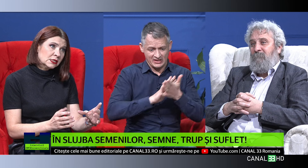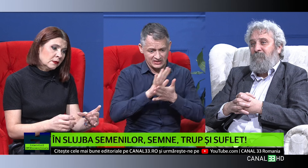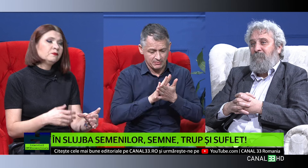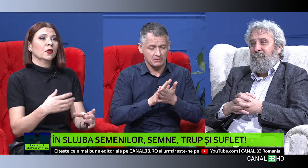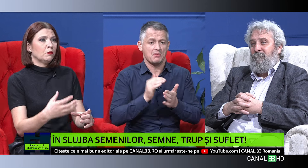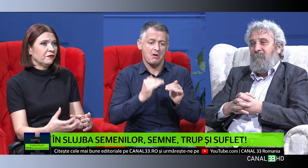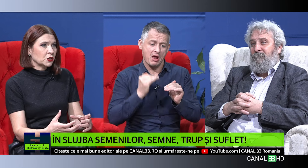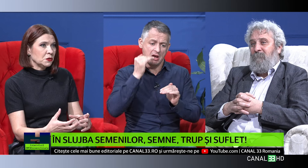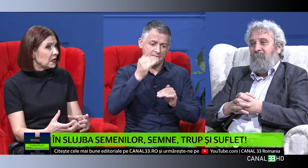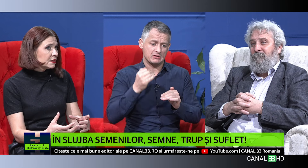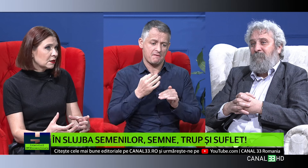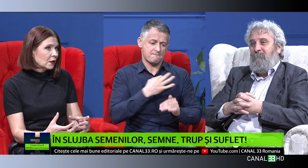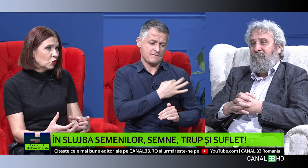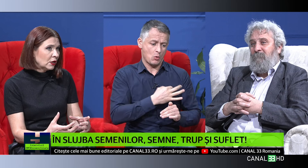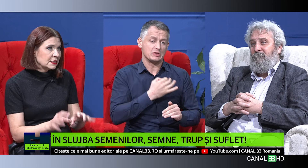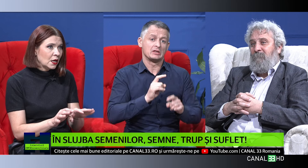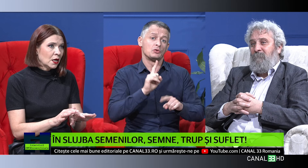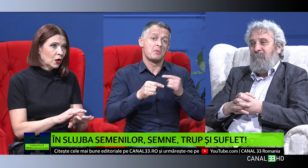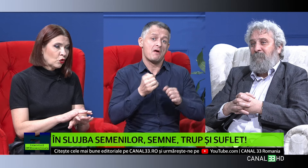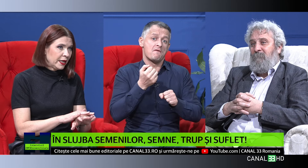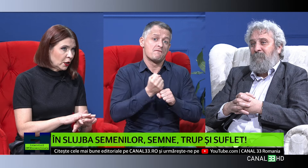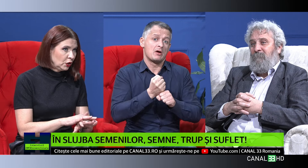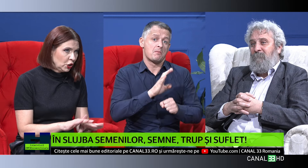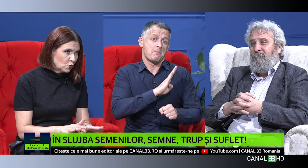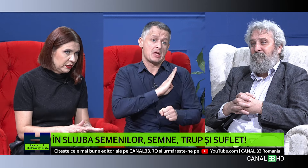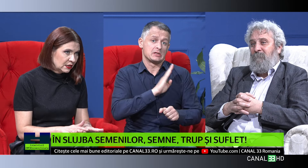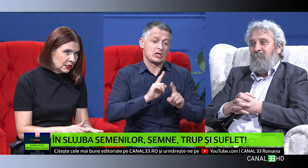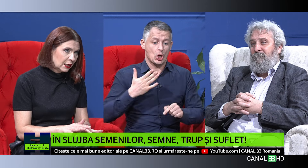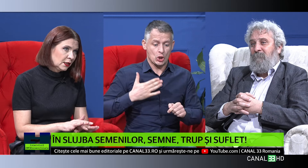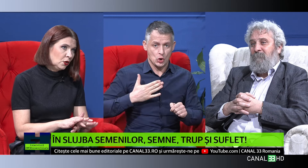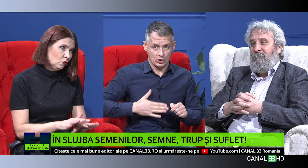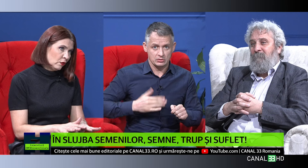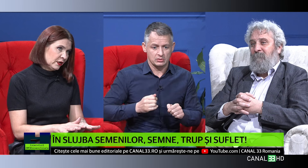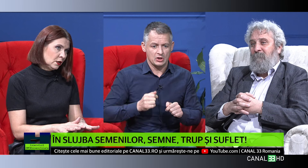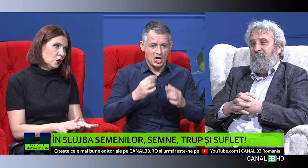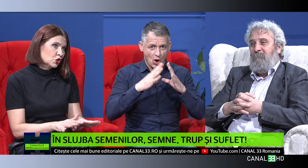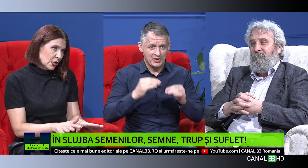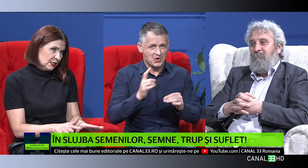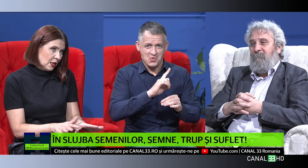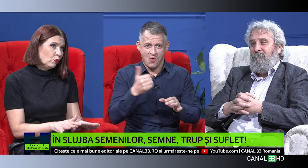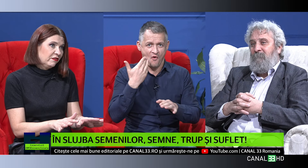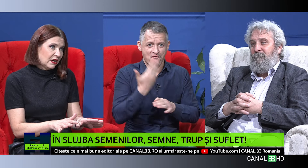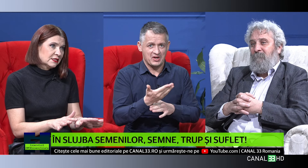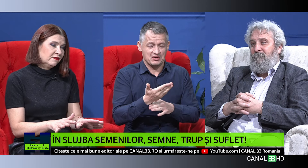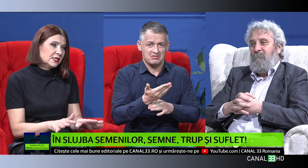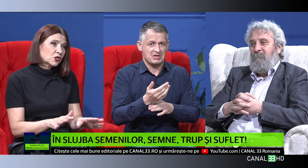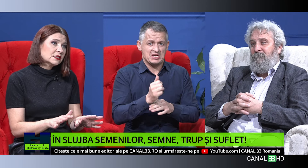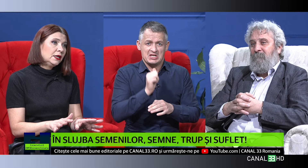licență, apoi fac și master dacă doresc. În România, nicio universitate nu oferă șansa cuiva să învețe această